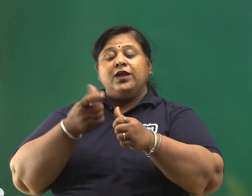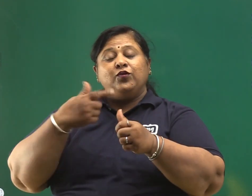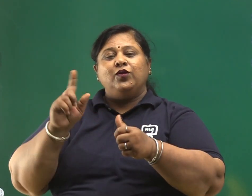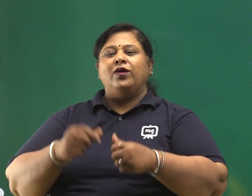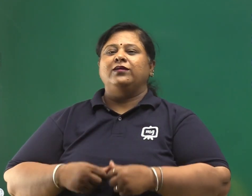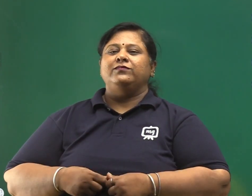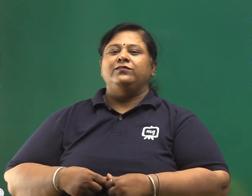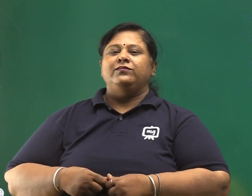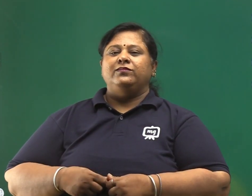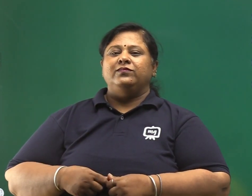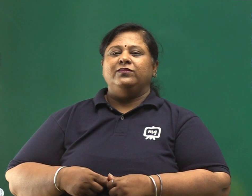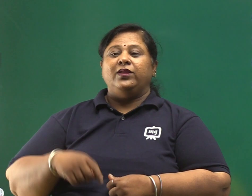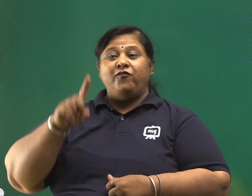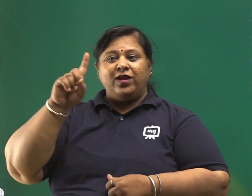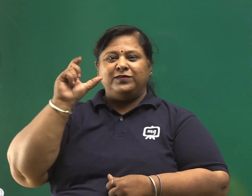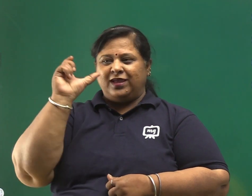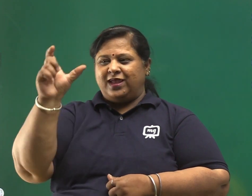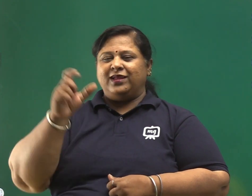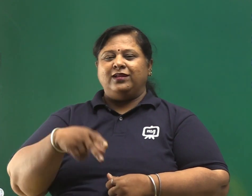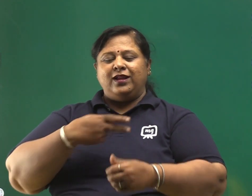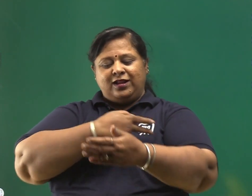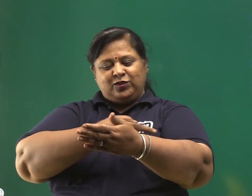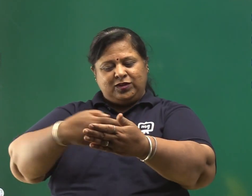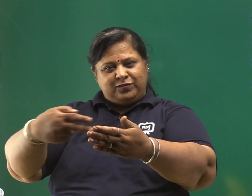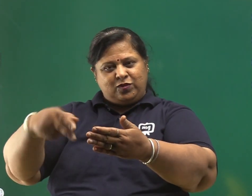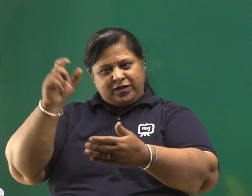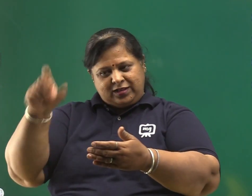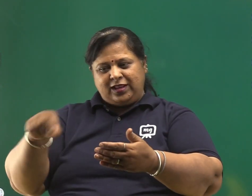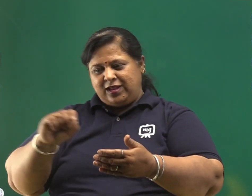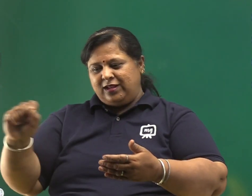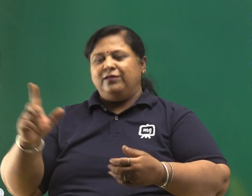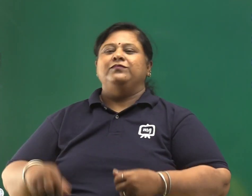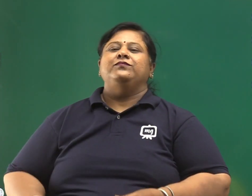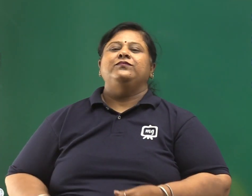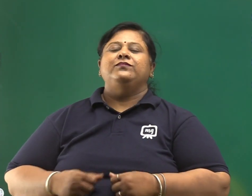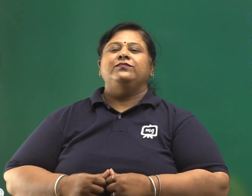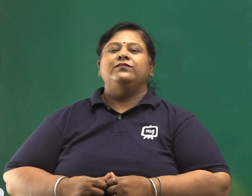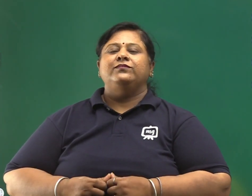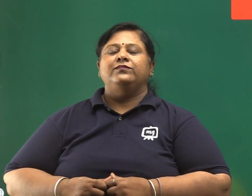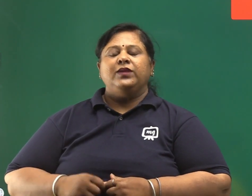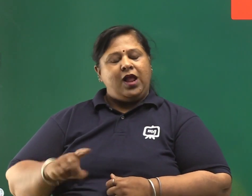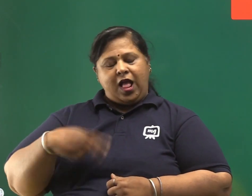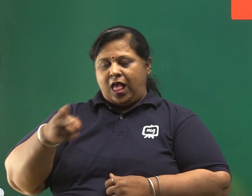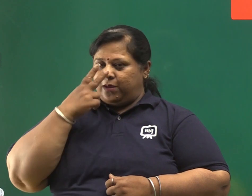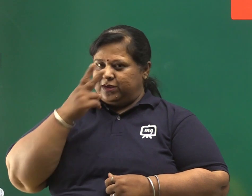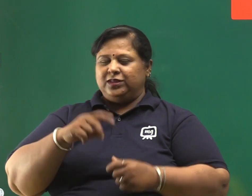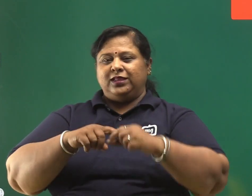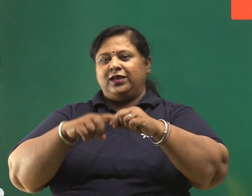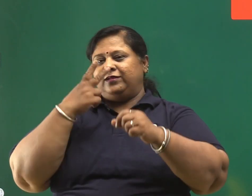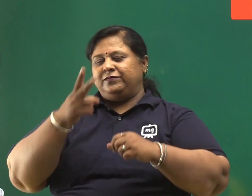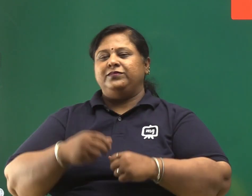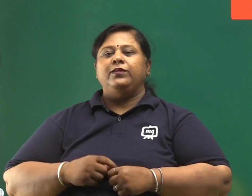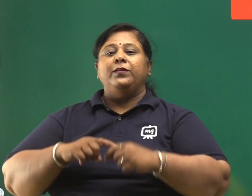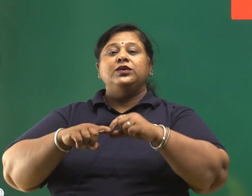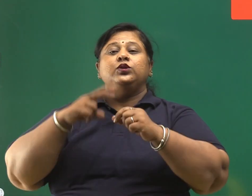होगा विकल्प संख्या 1 सुंदरा राम स्वामी। आगे का प्रश्न देखते हैं।